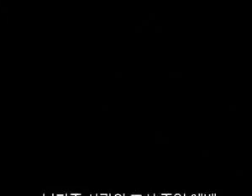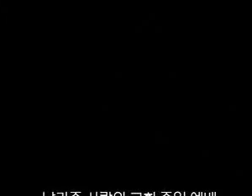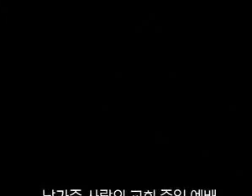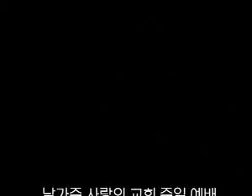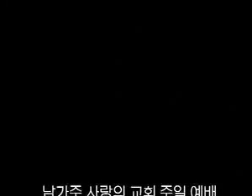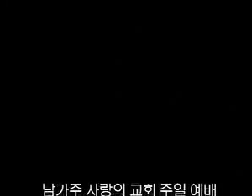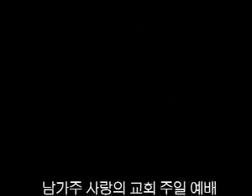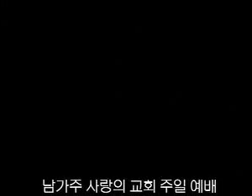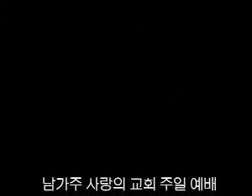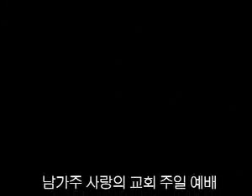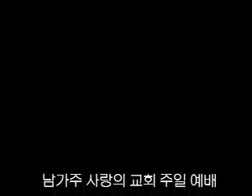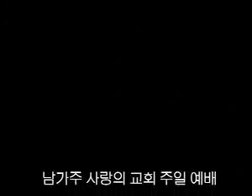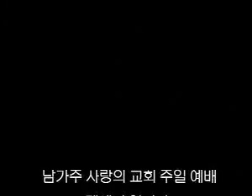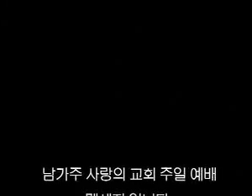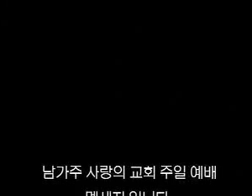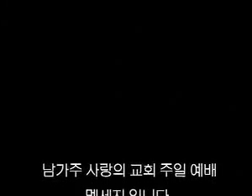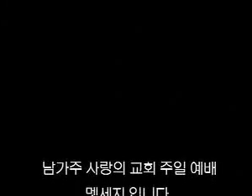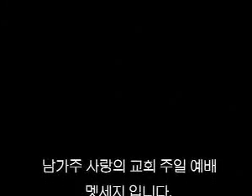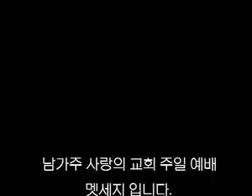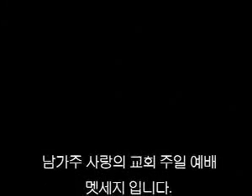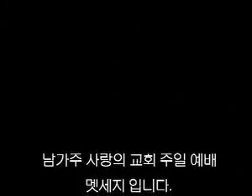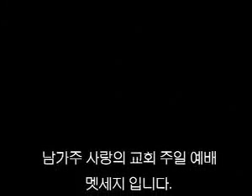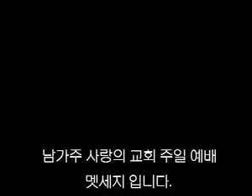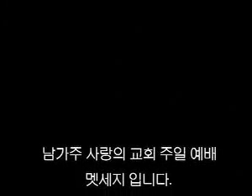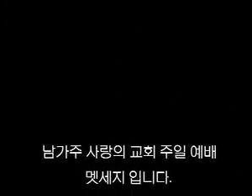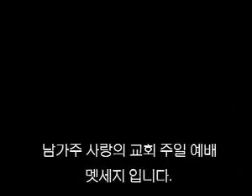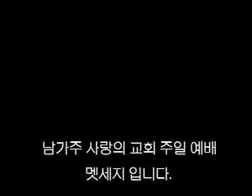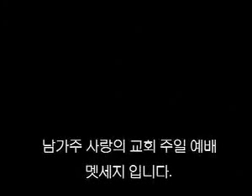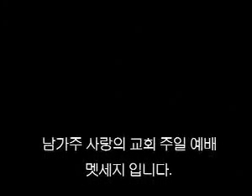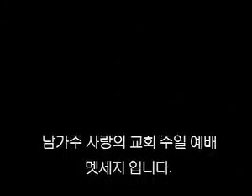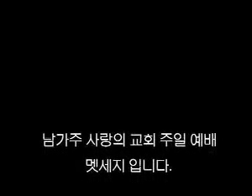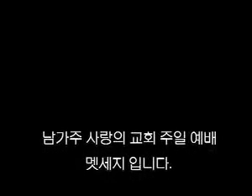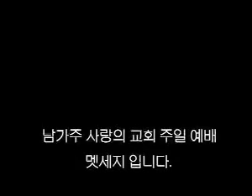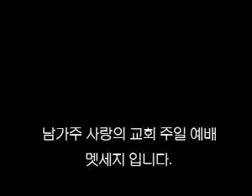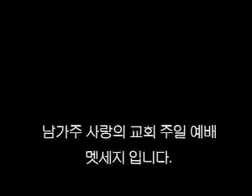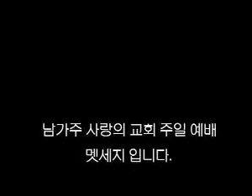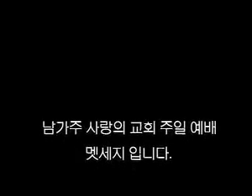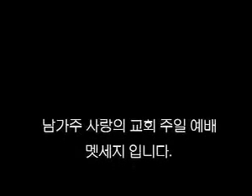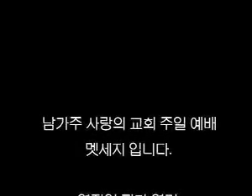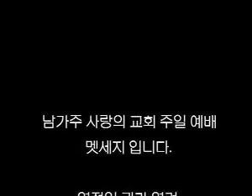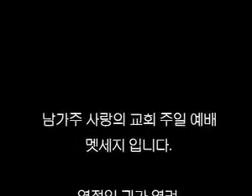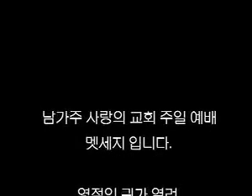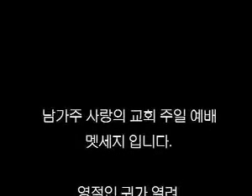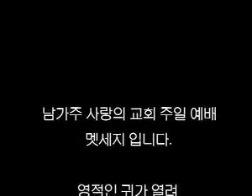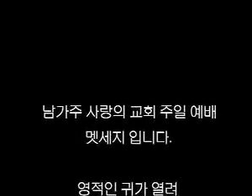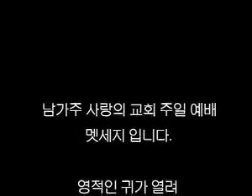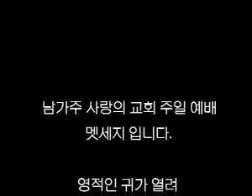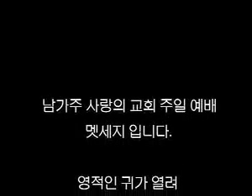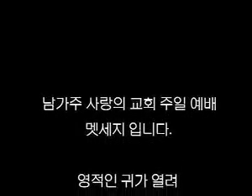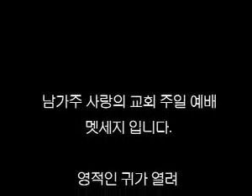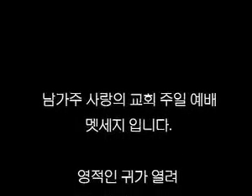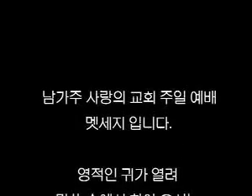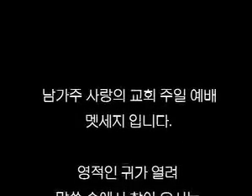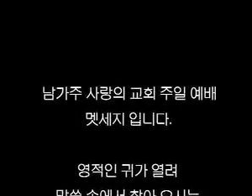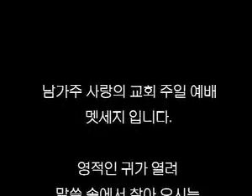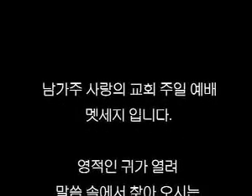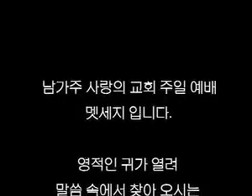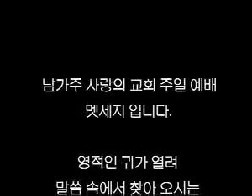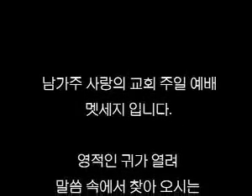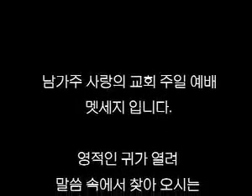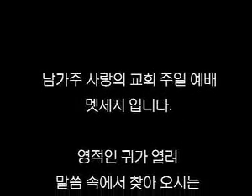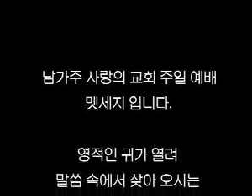남가주 사랑의 교회 주일 예배 메시지입니다. 영적인 귀가 열려 말씀